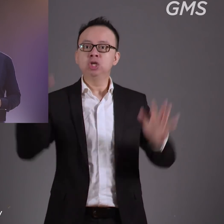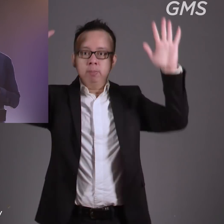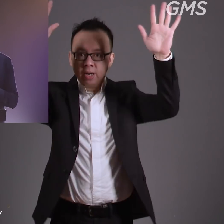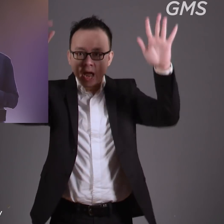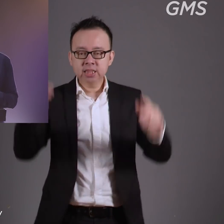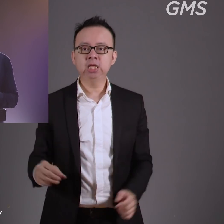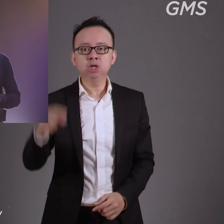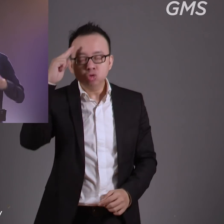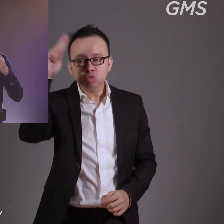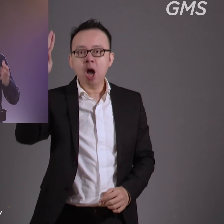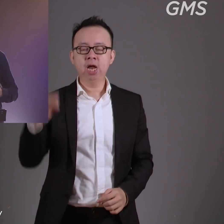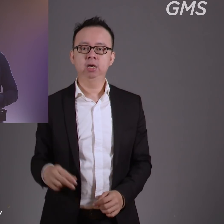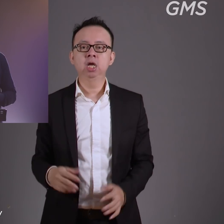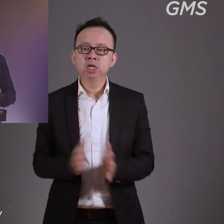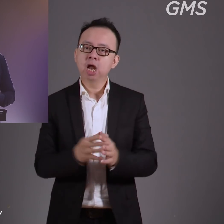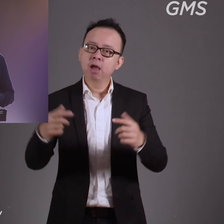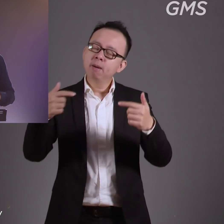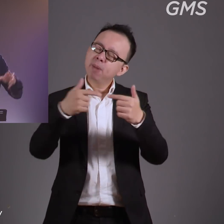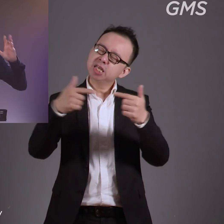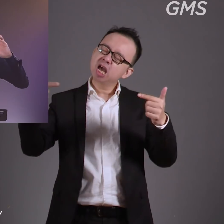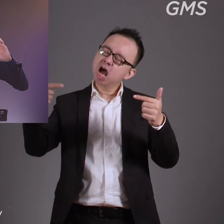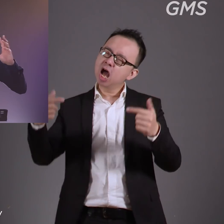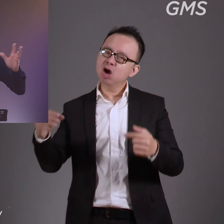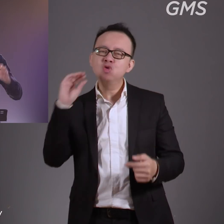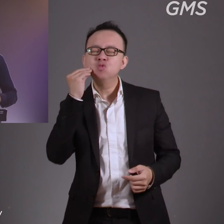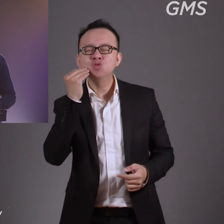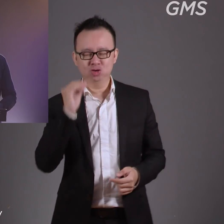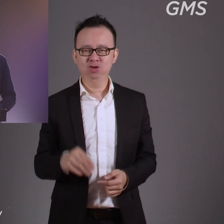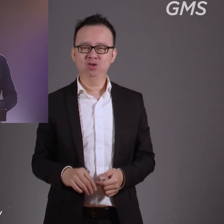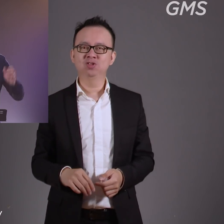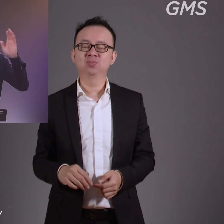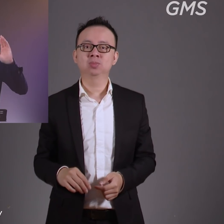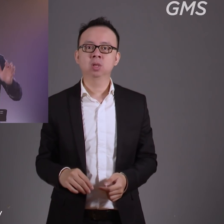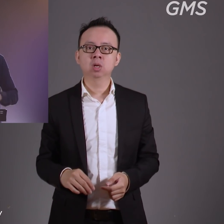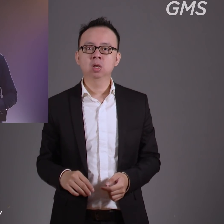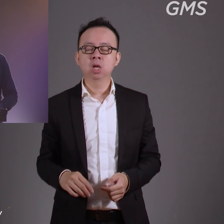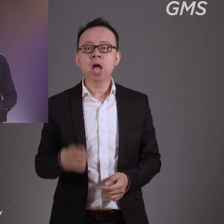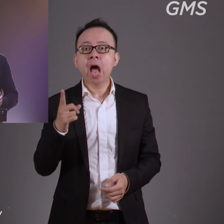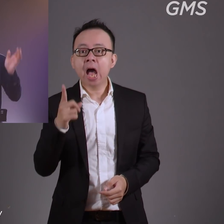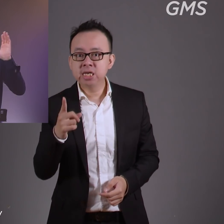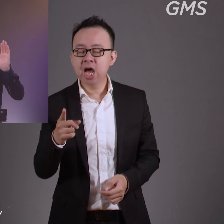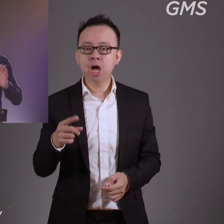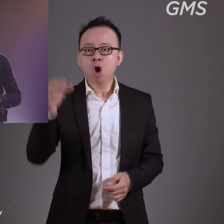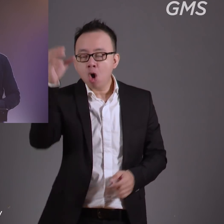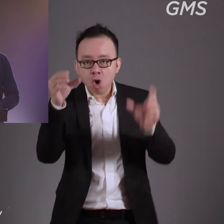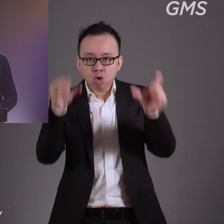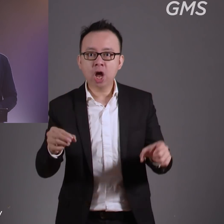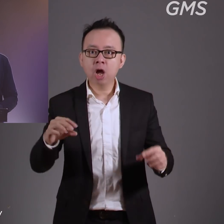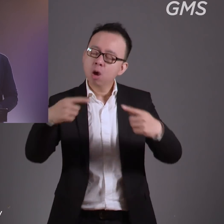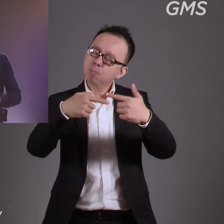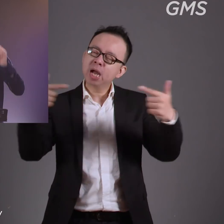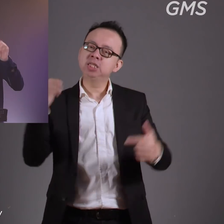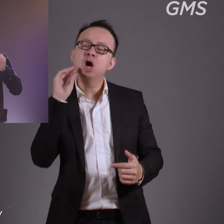Tuhan. Metusalah panjang umur lagi. Yang paling panjang umurnya sepanjang sejarah manusia, nggak ada lagi orang seperti